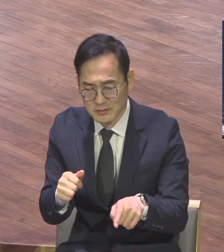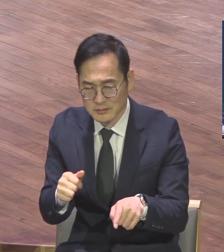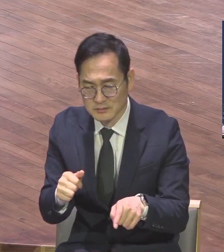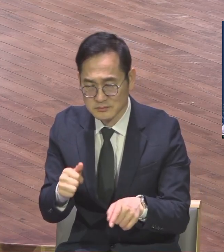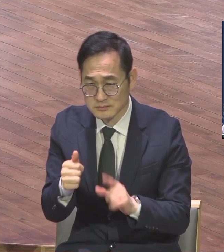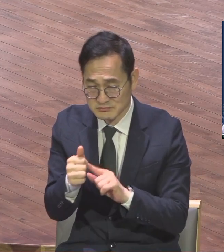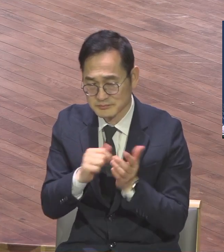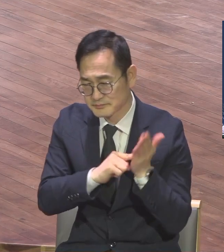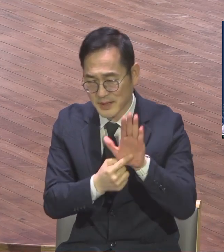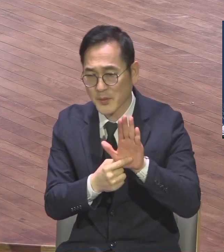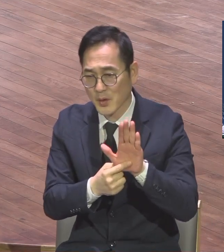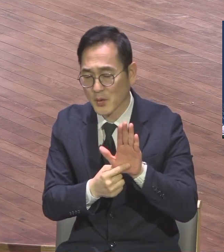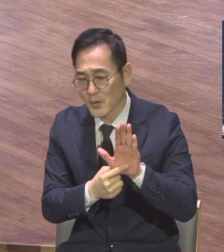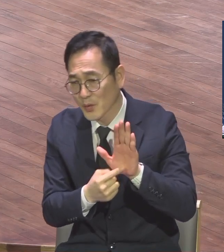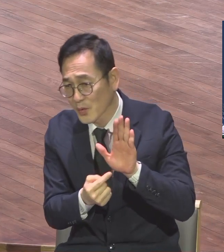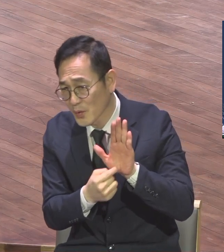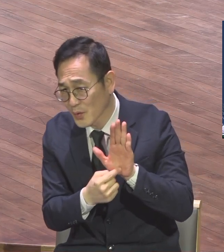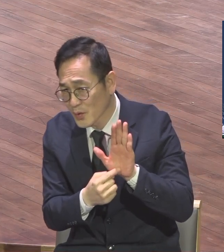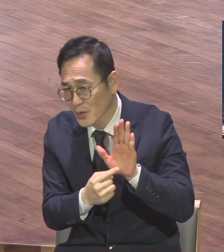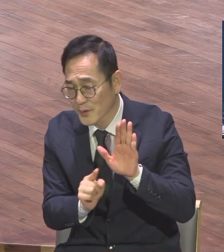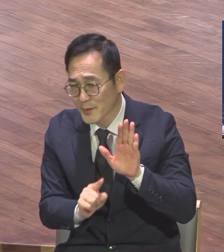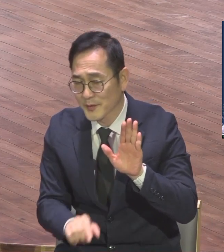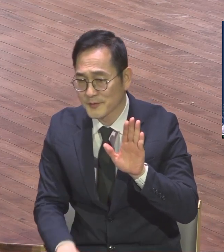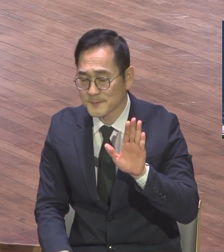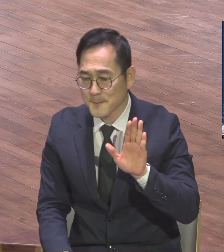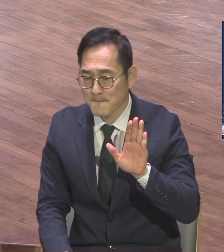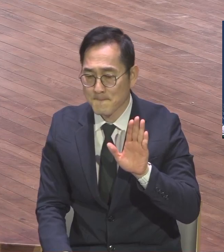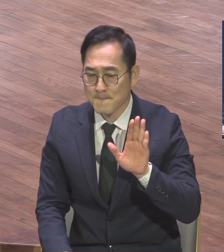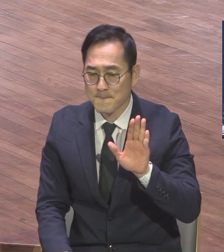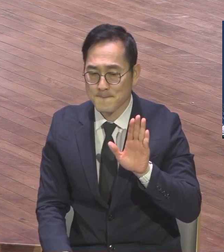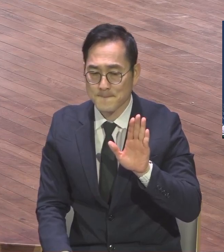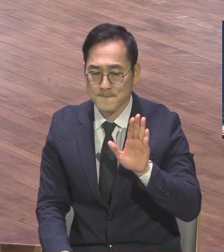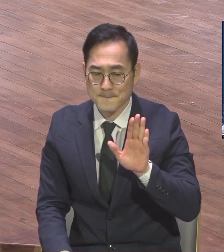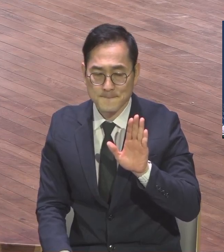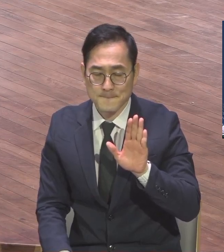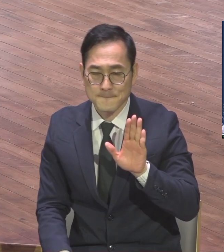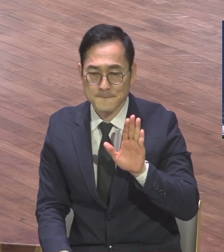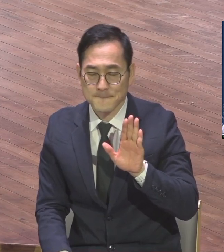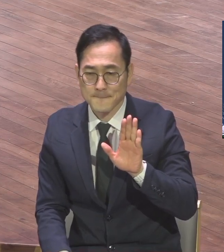하게 되죠. 그런데 나영아 교수님도 그 당시에 그